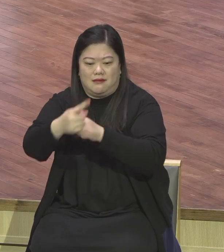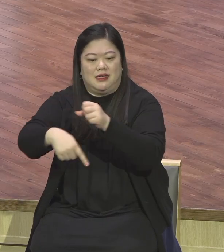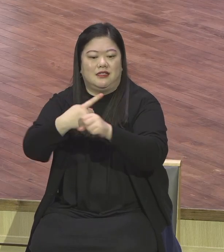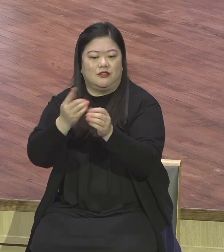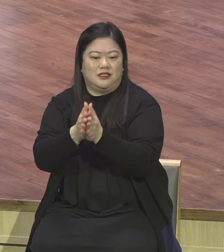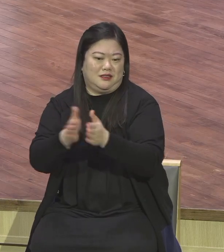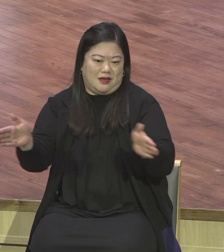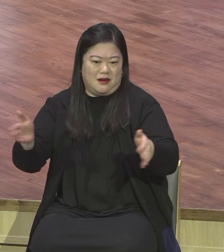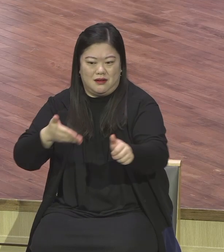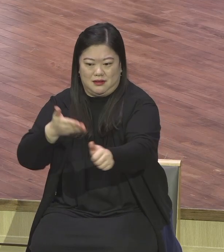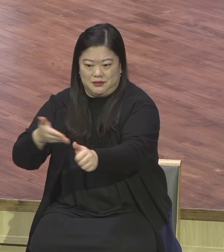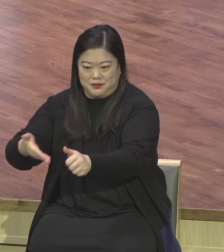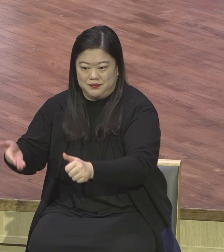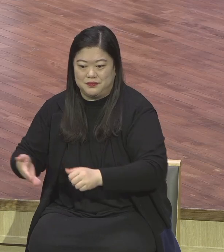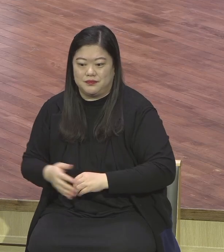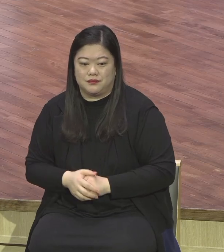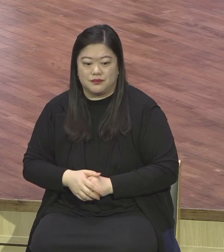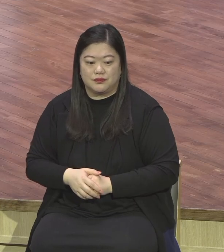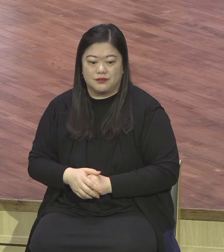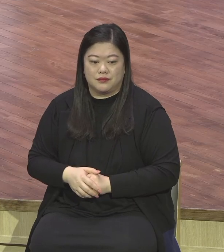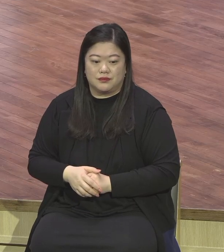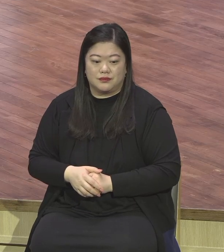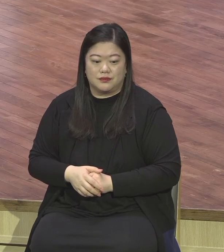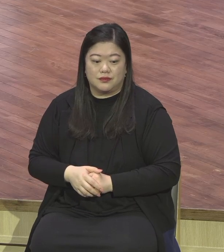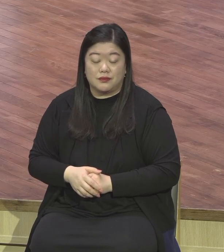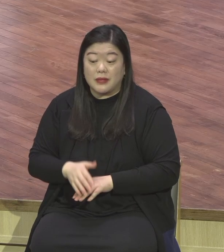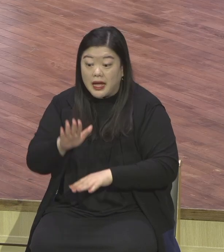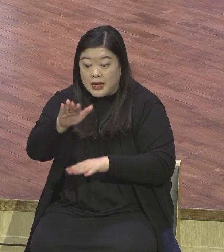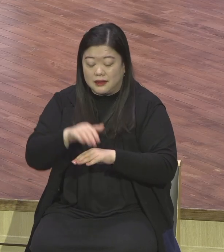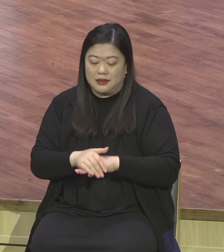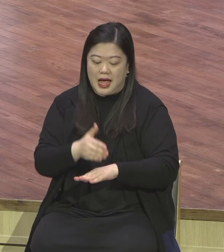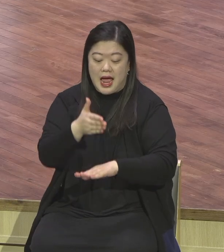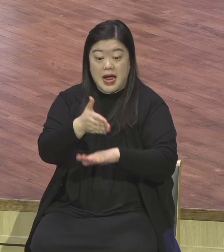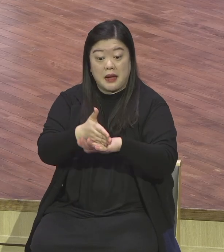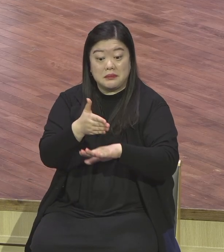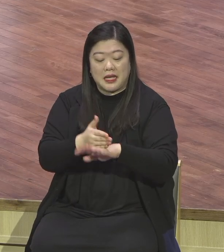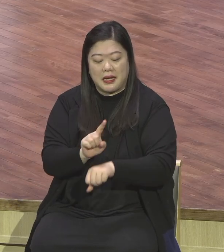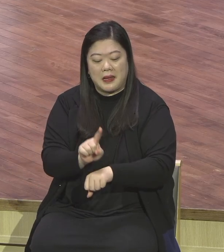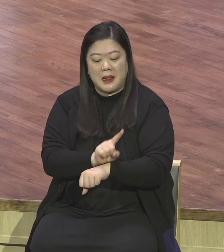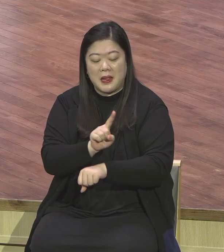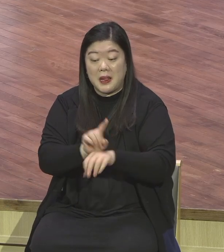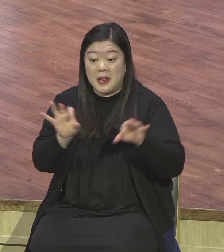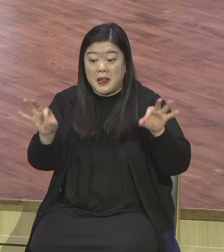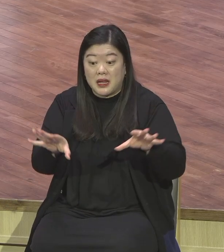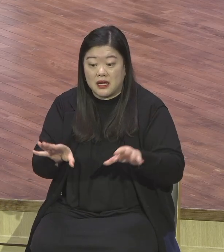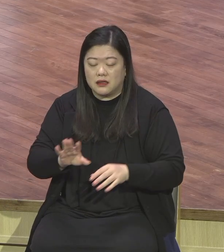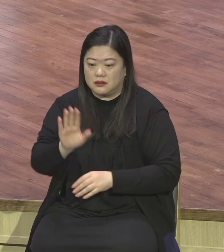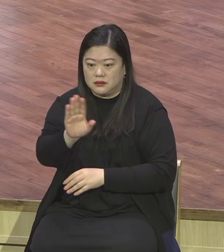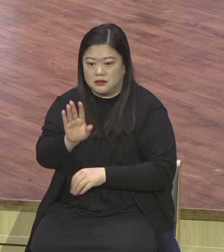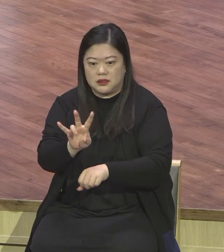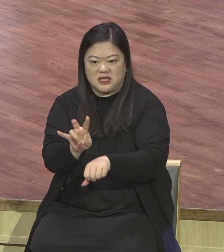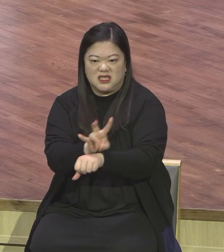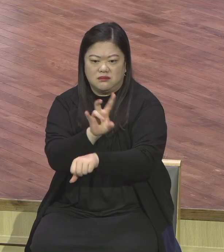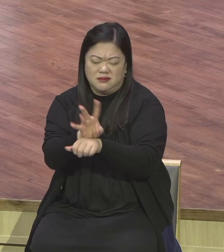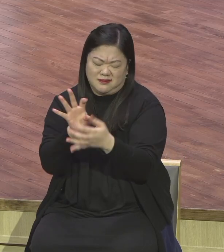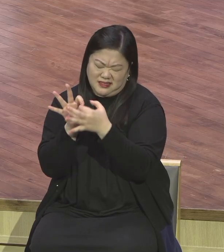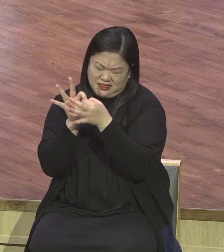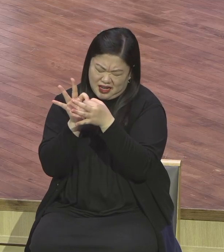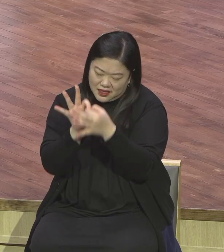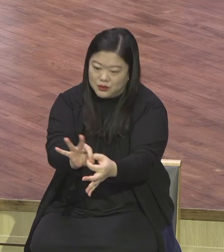통해서 감사가 뭐요? 이십사 이십사 생활화 이 응답을 맛보면서